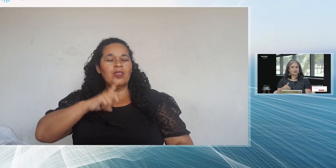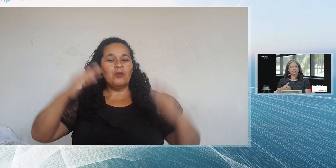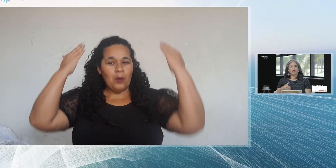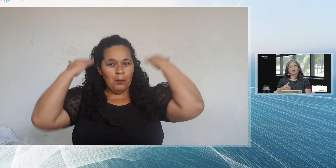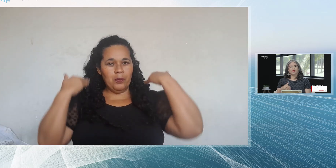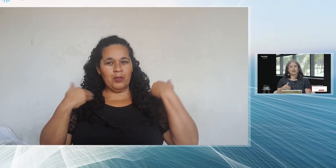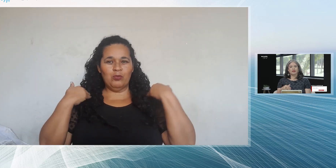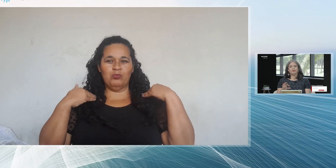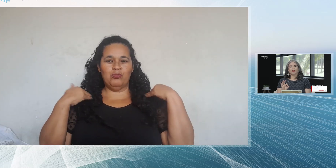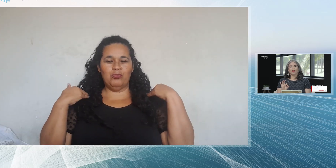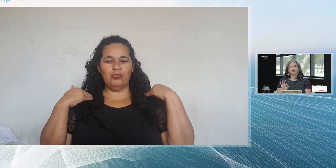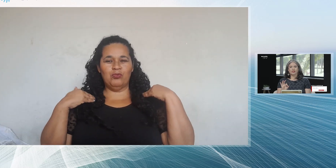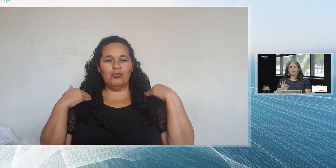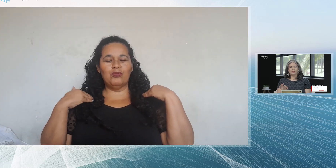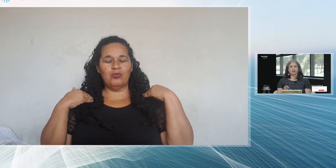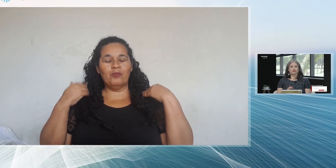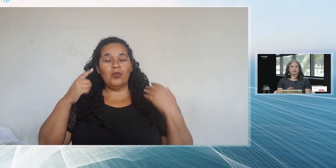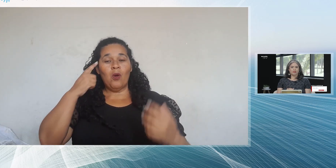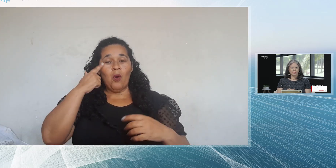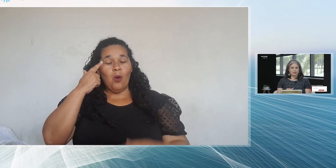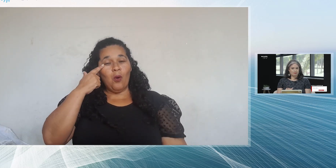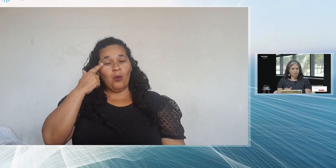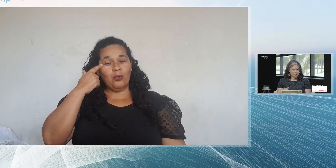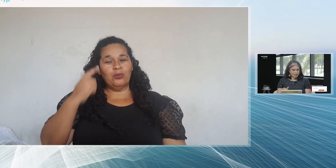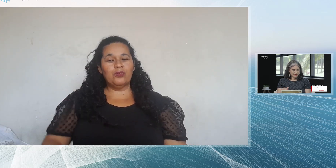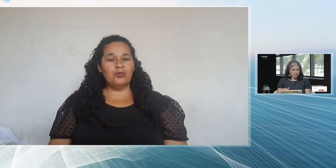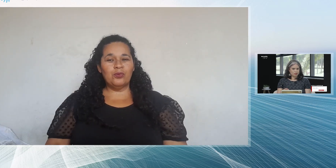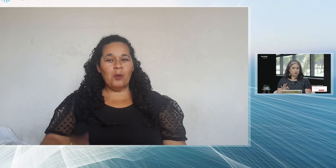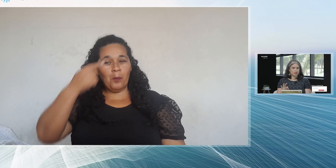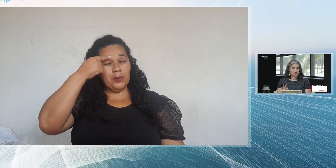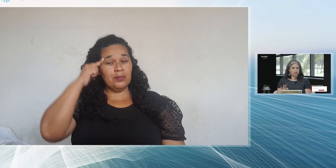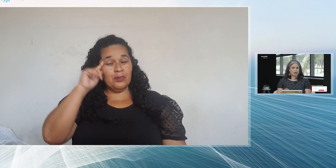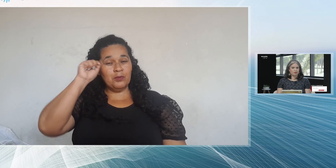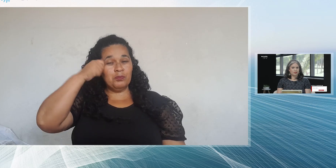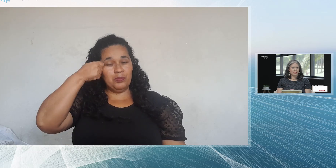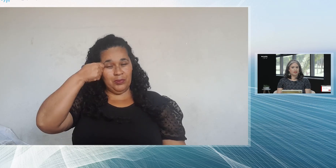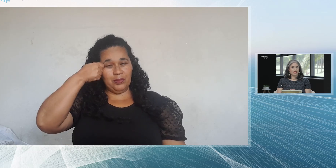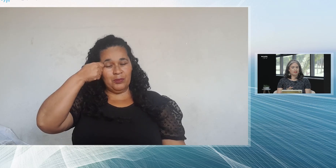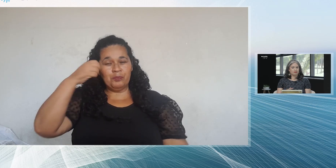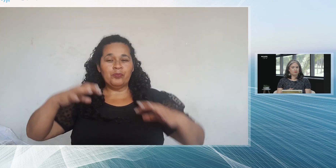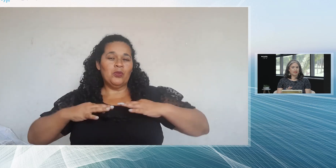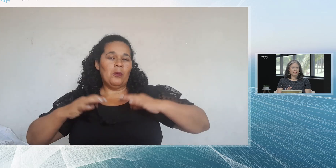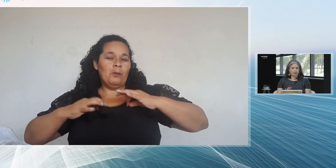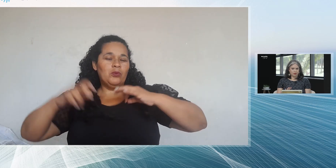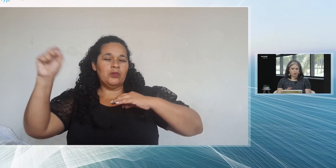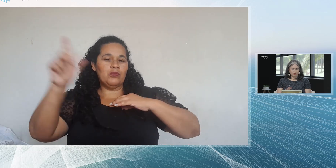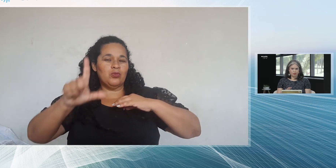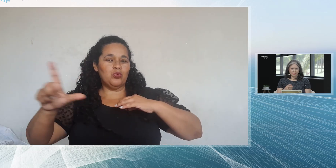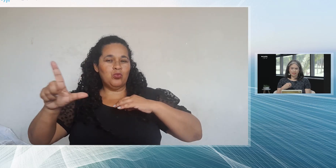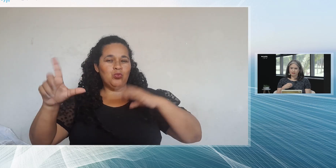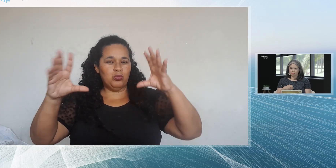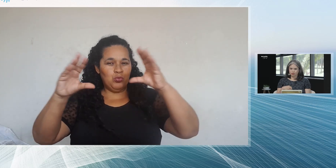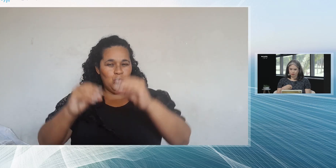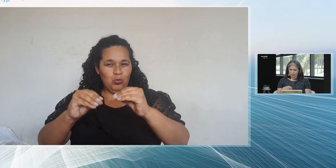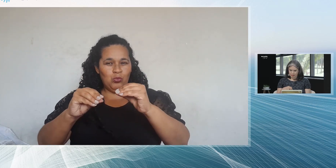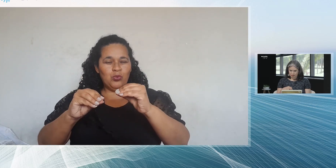ombros, olhos castanhos, sobrancelhas pretas. Estou usando uma blusa azul marinho com